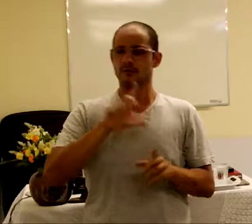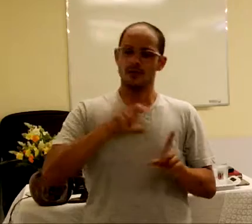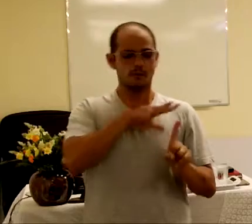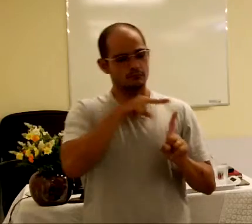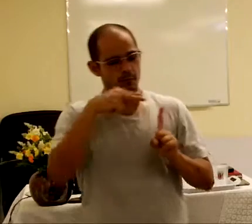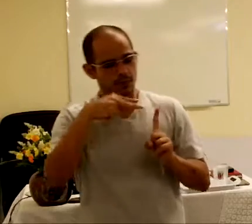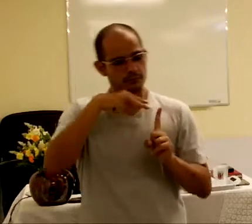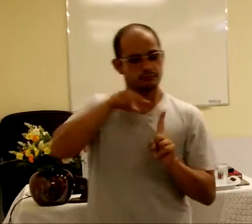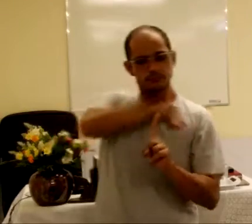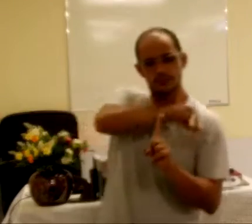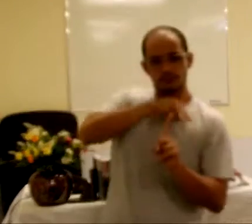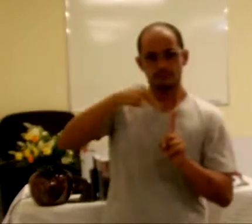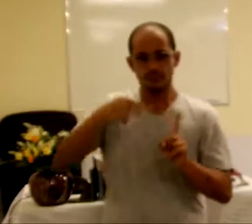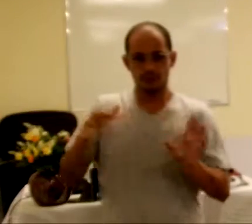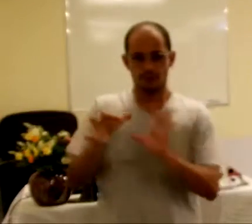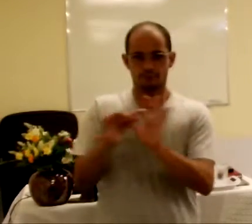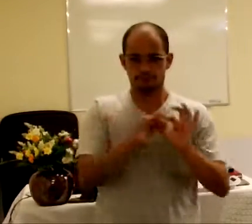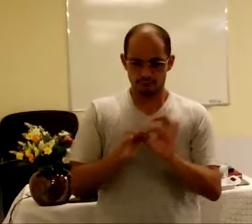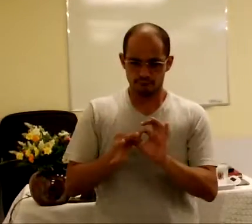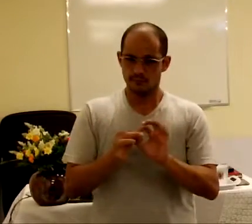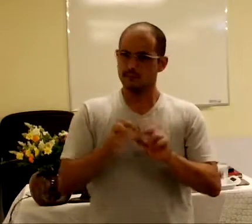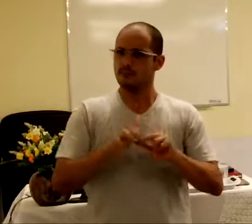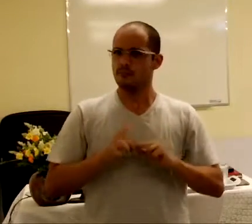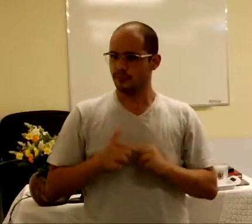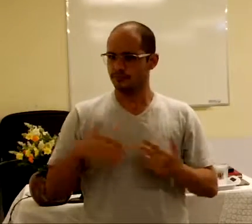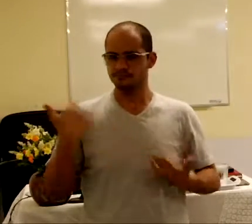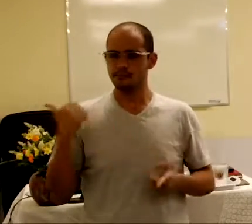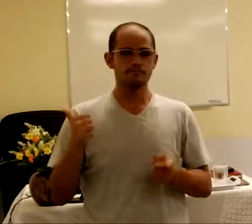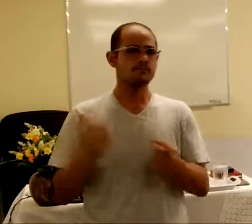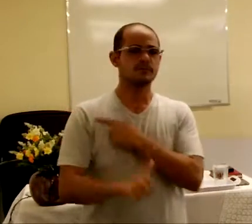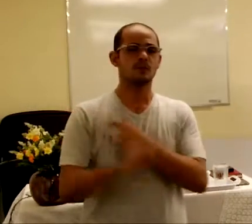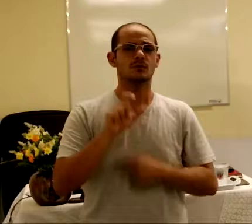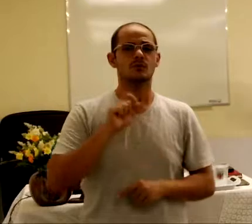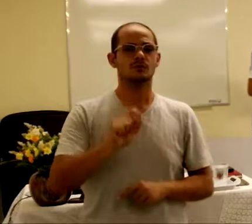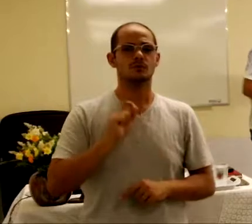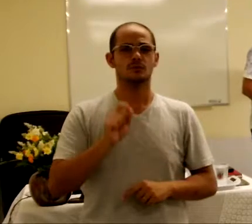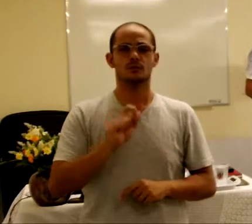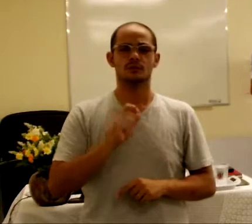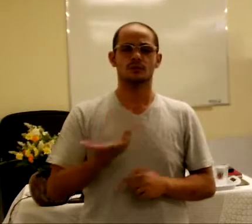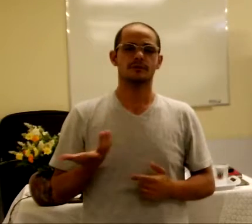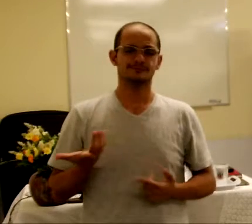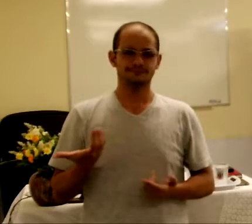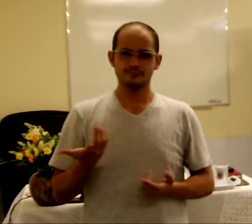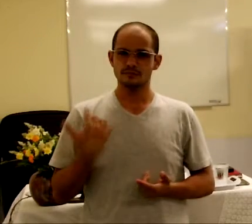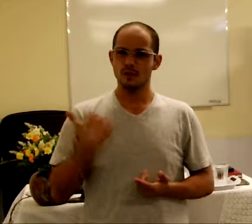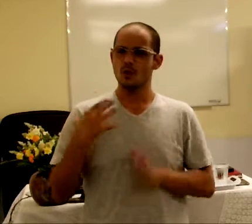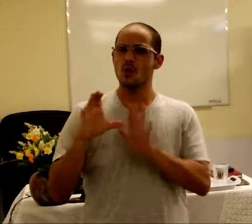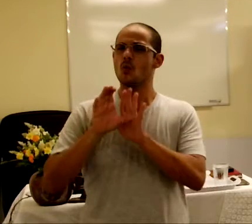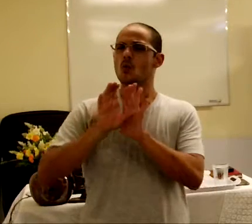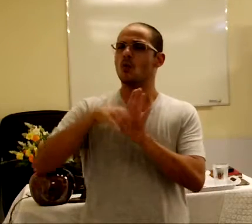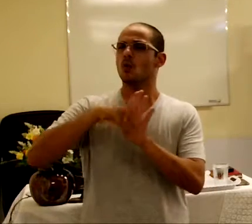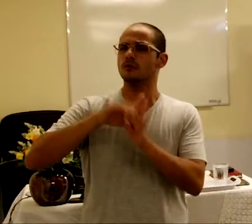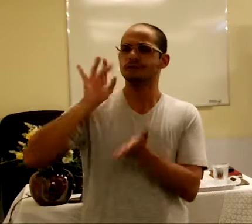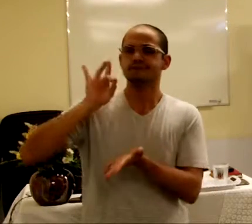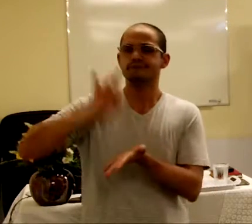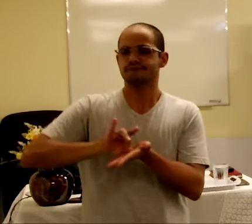Deus. Por quê? Porque primeiro se reconhece a extrema dificuldade de se oferecer uma definição